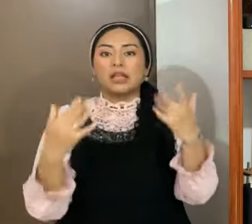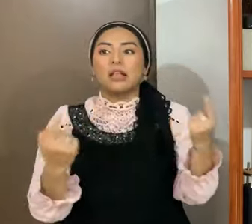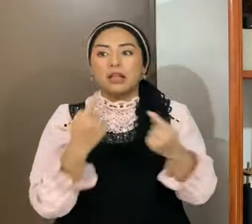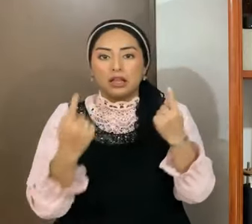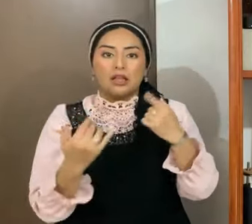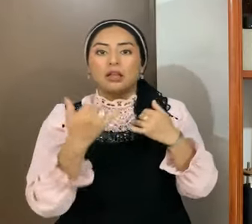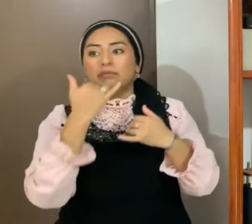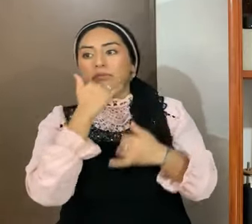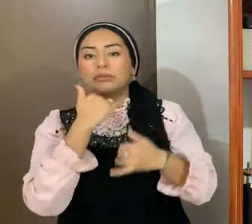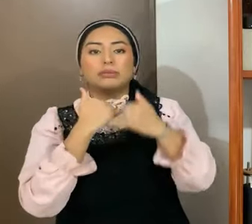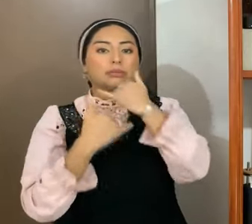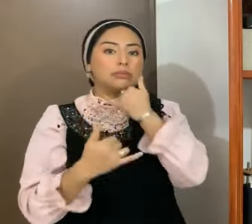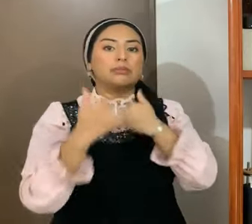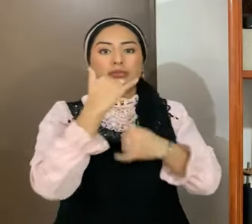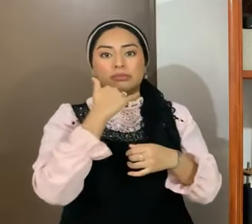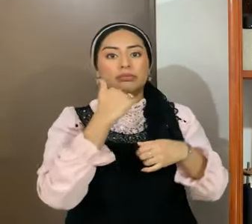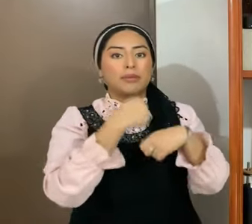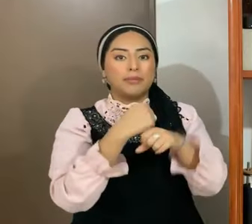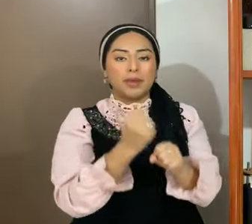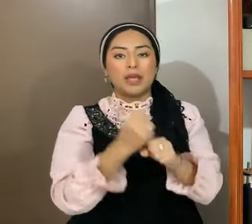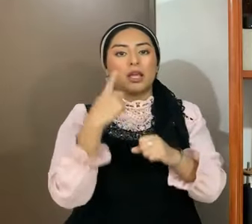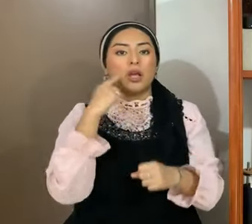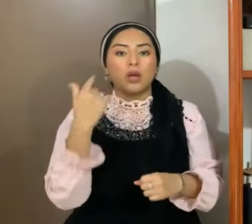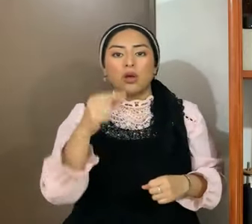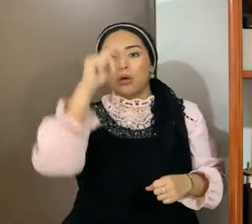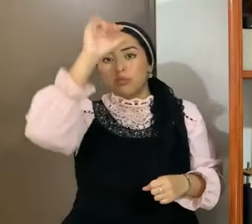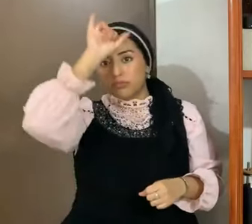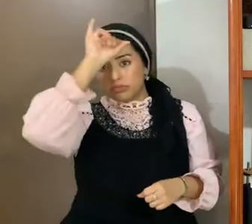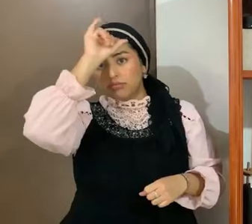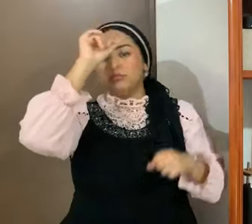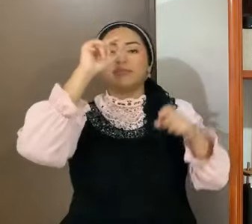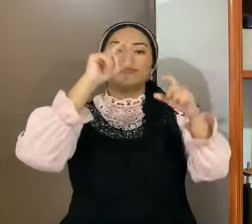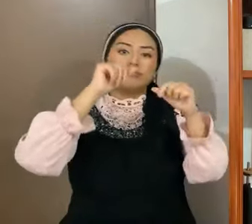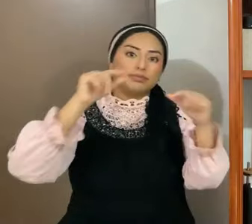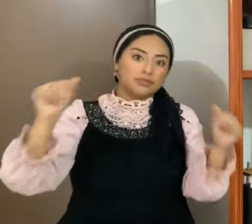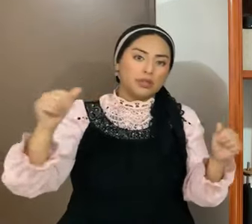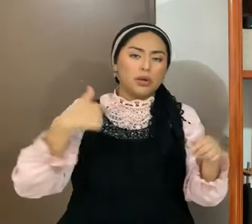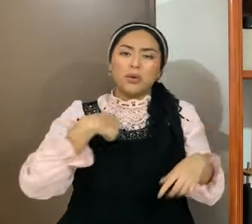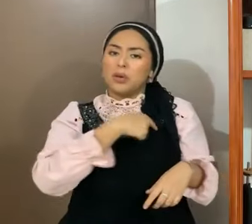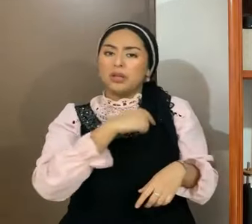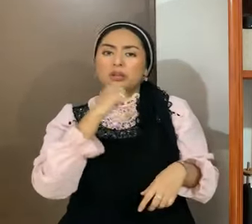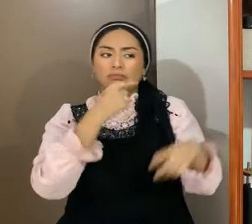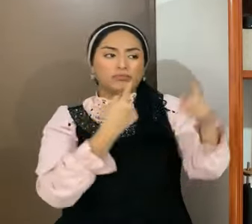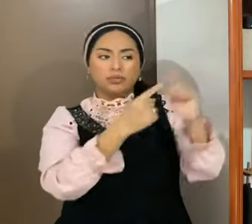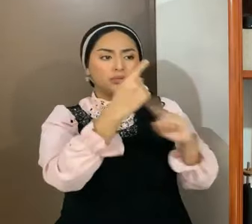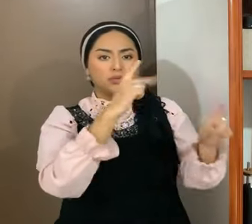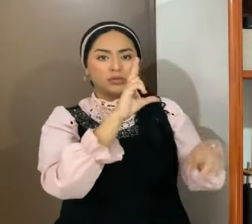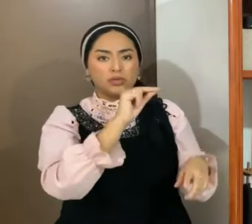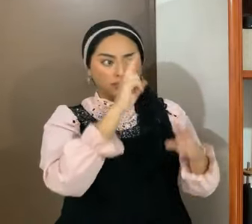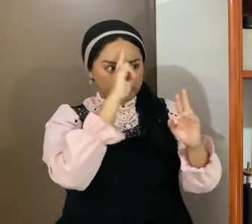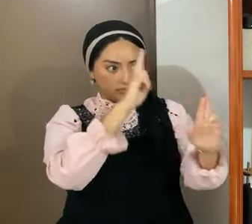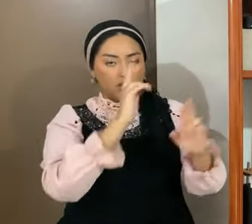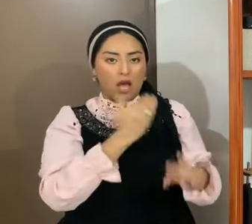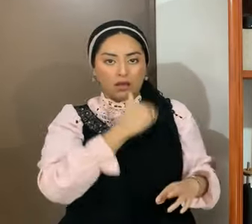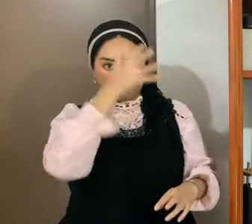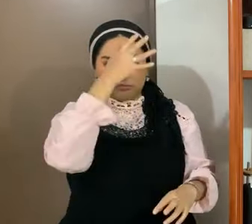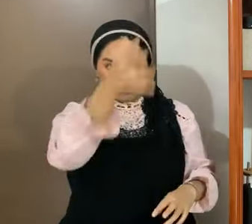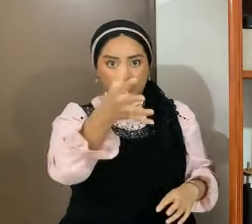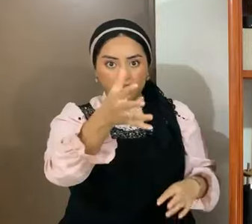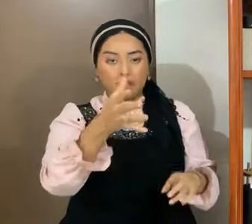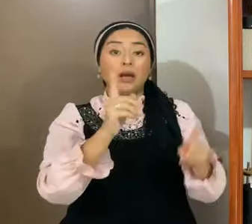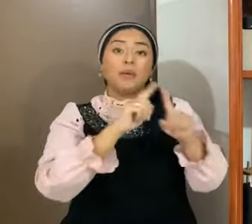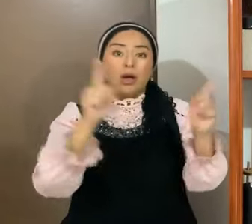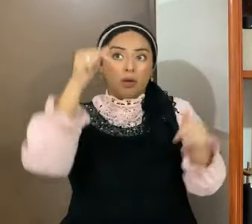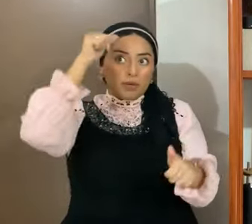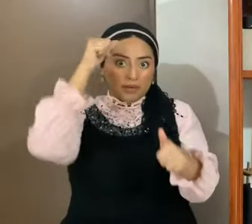correctamente, pecaron, hicieron el pecado del becerro de oro, etcétera, etcétera. No los juzgamos, fueron nuestros padres, pero tenemos que decirlo porque